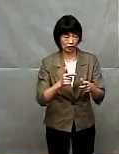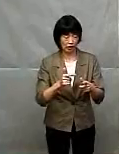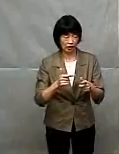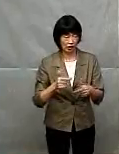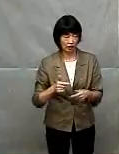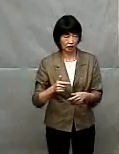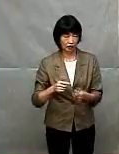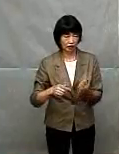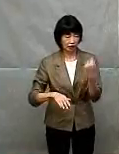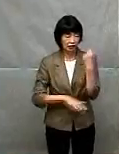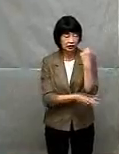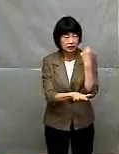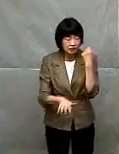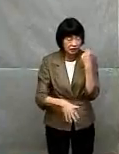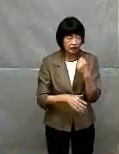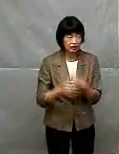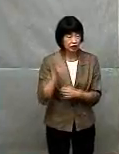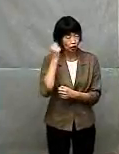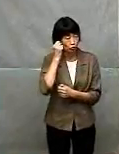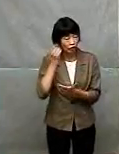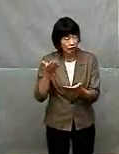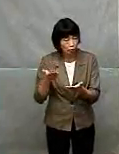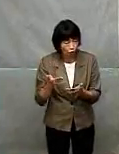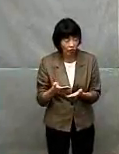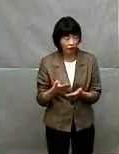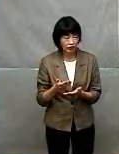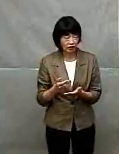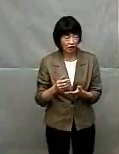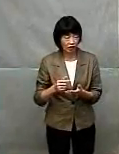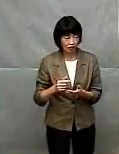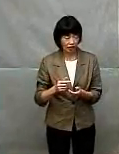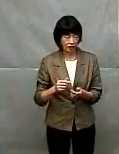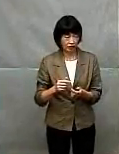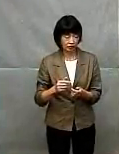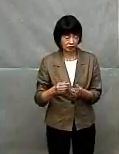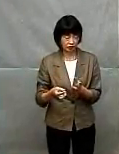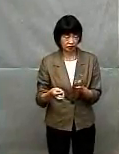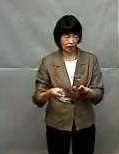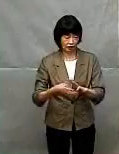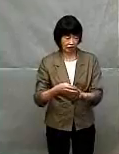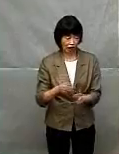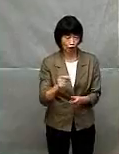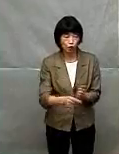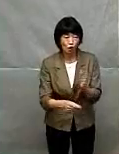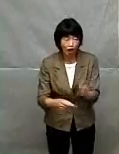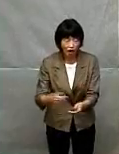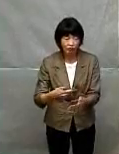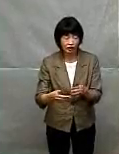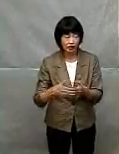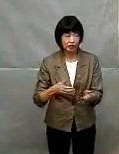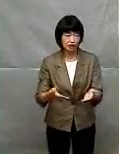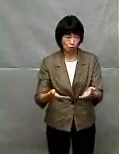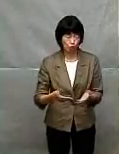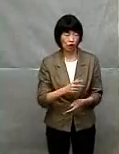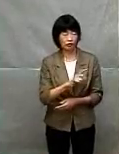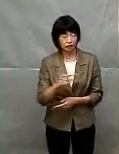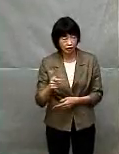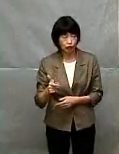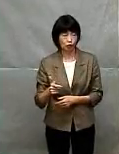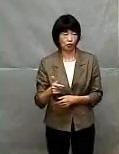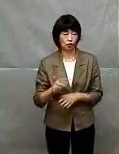まって田植えを体験してもらうといった特色ある取り組みも見られるところであります